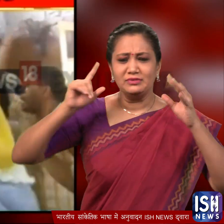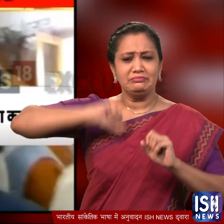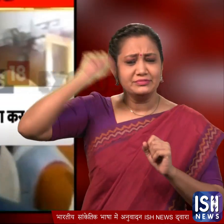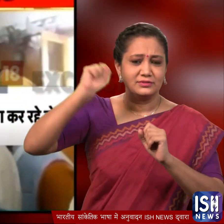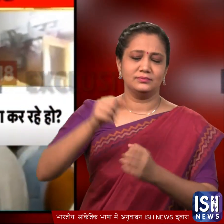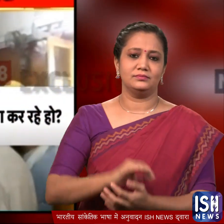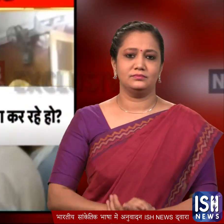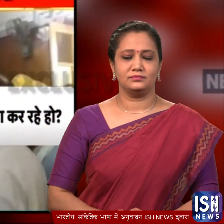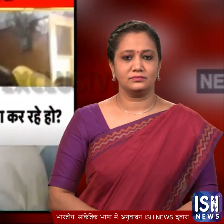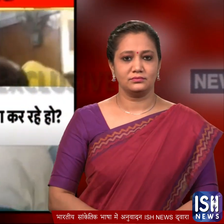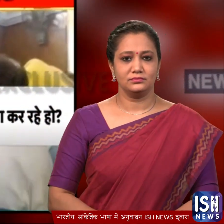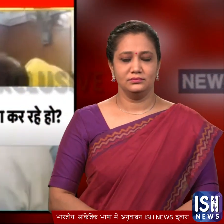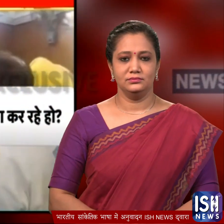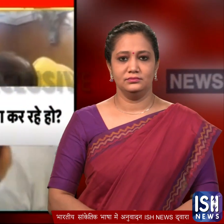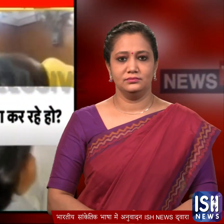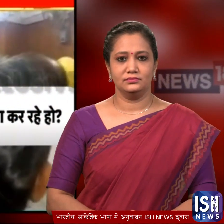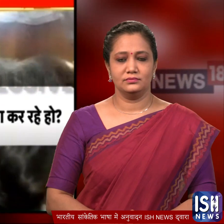करने लगे।